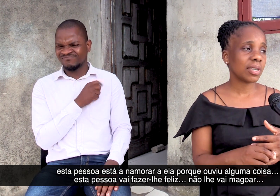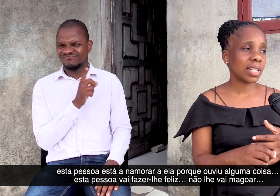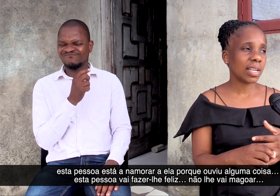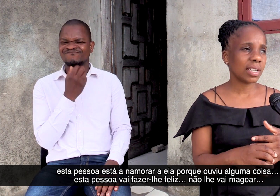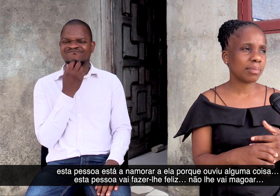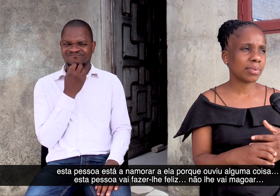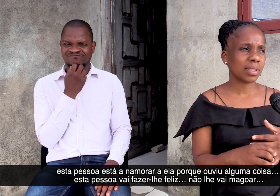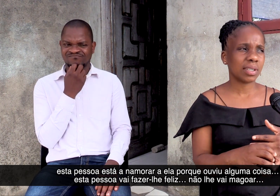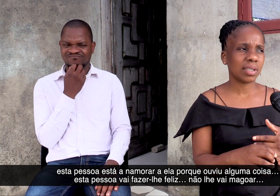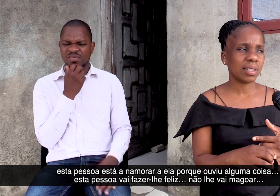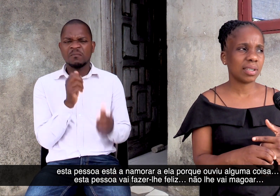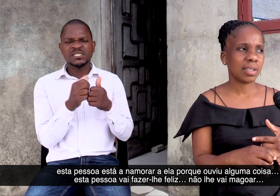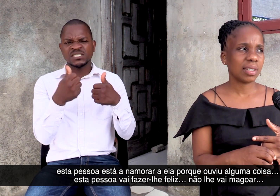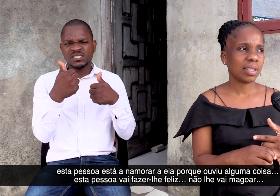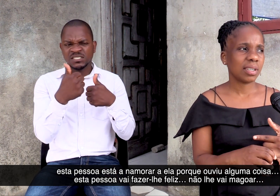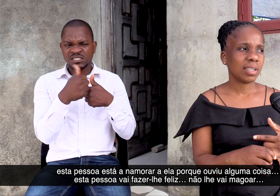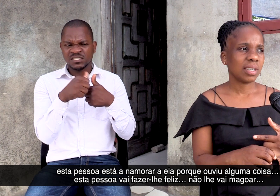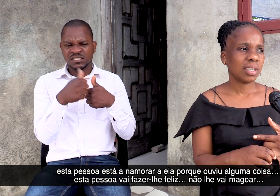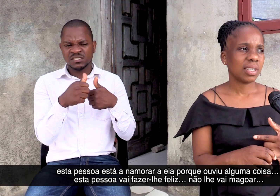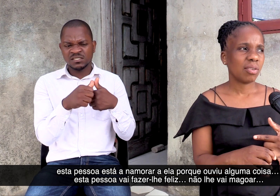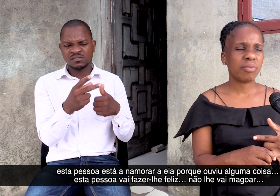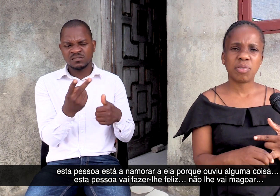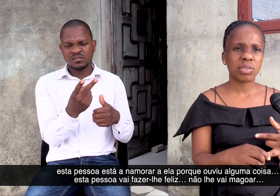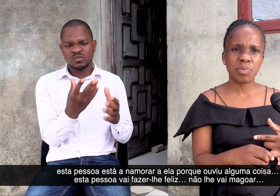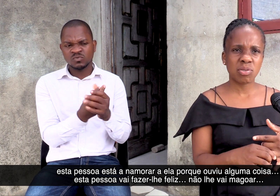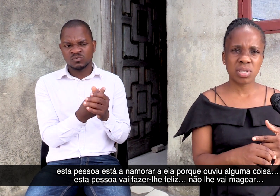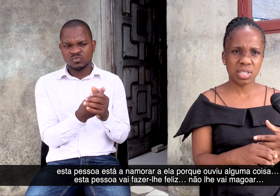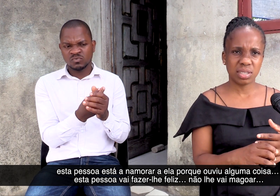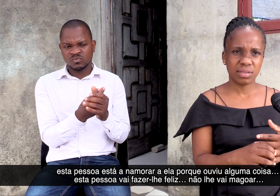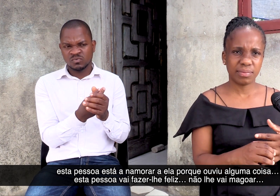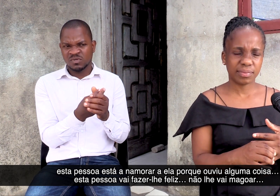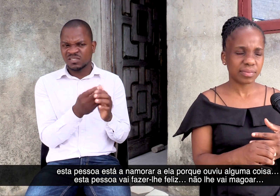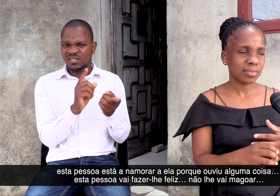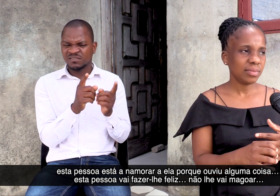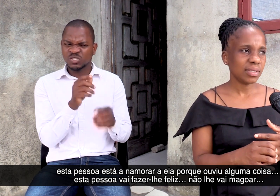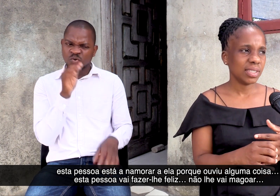está a namorar a ela porque ouviu alguma coisa.